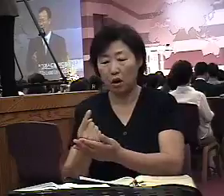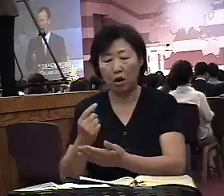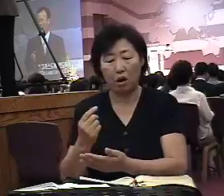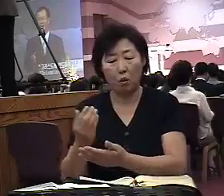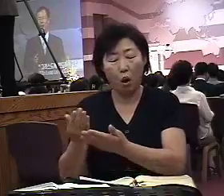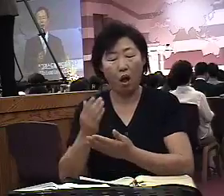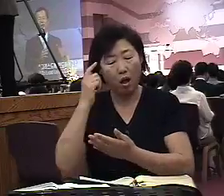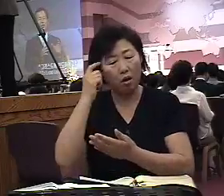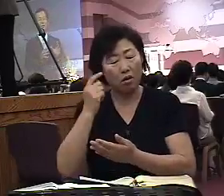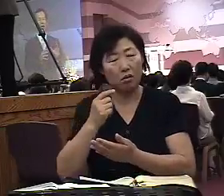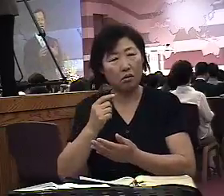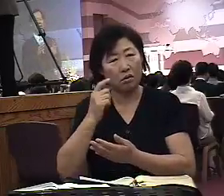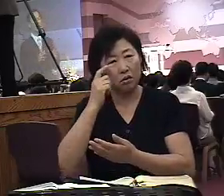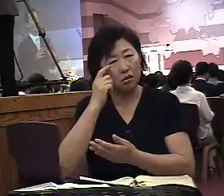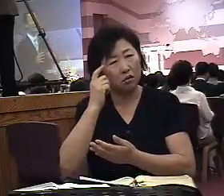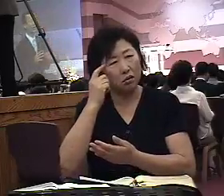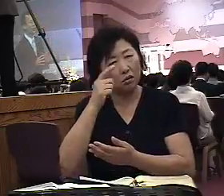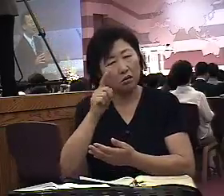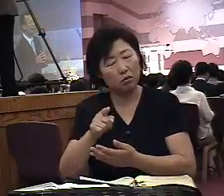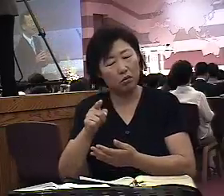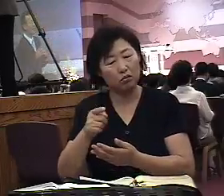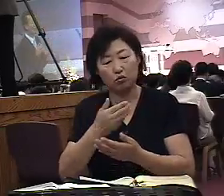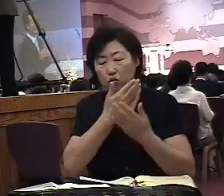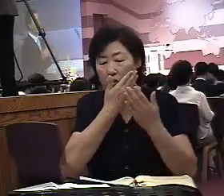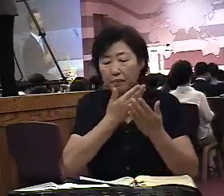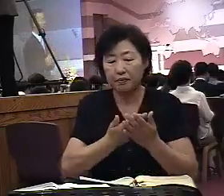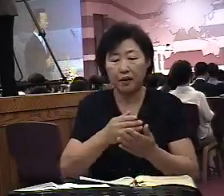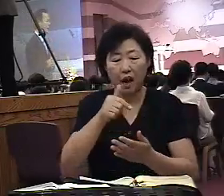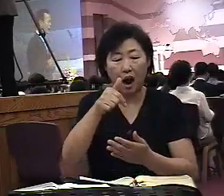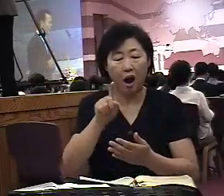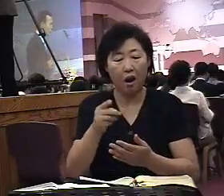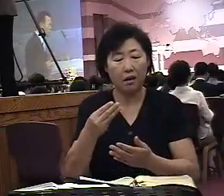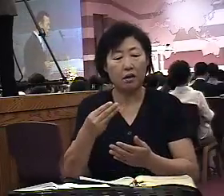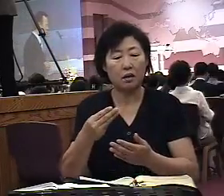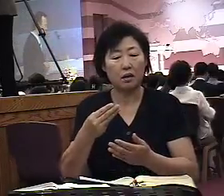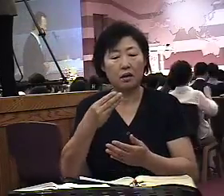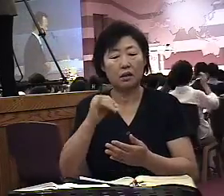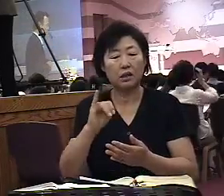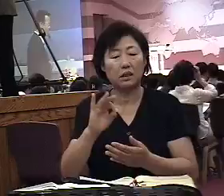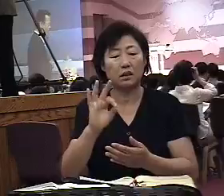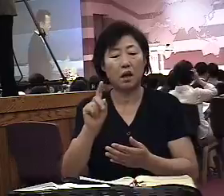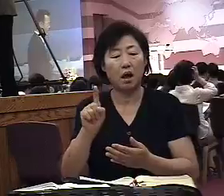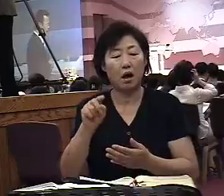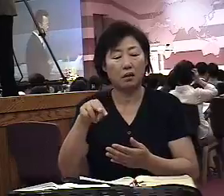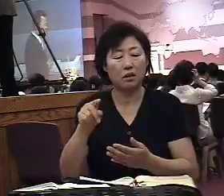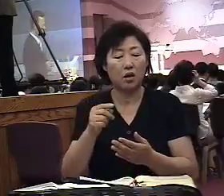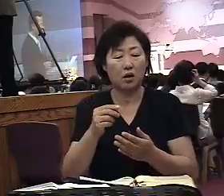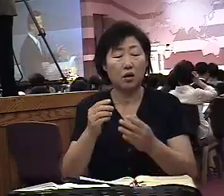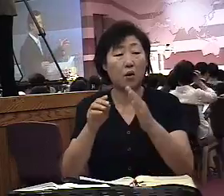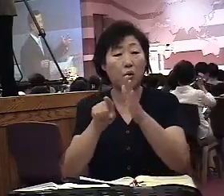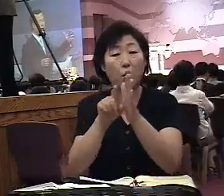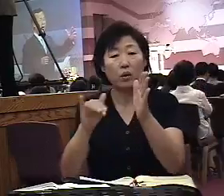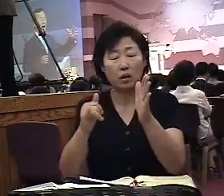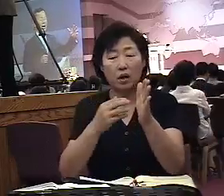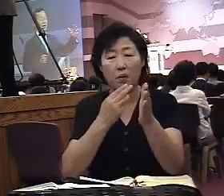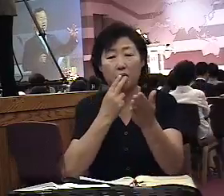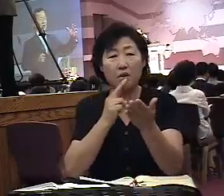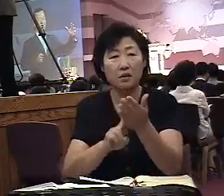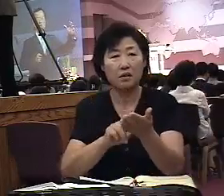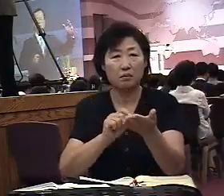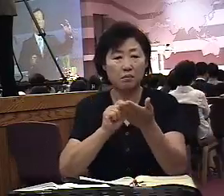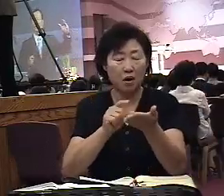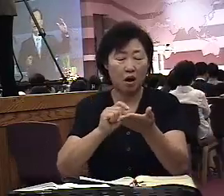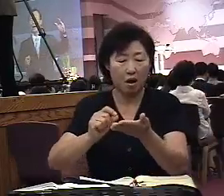중요합니다. 사도 바울이 지금까지 이 갈라디아 교인들에게 편지를 쓰면서 지금까지